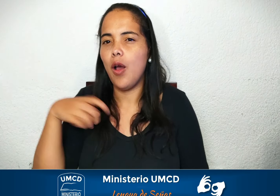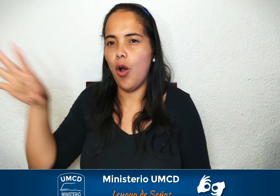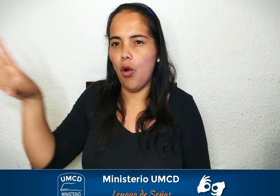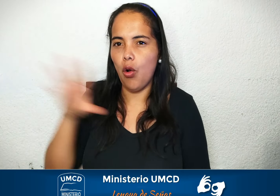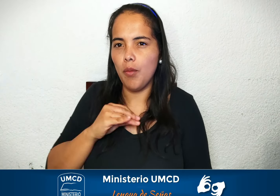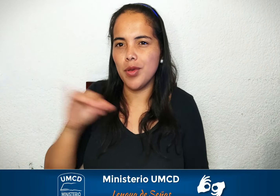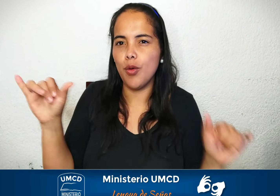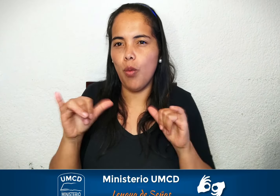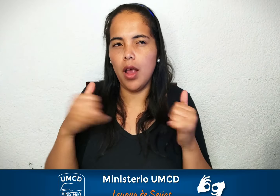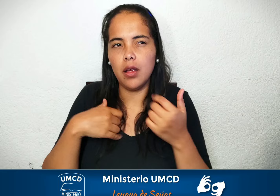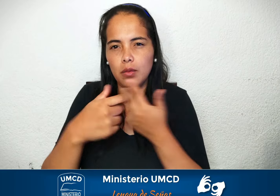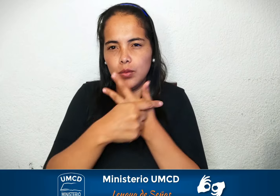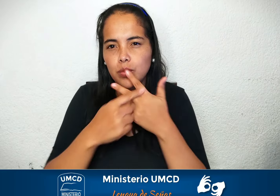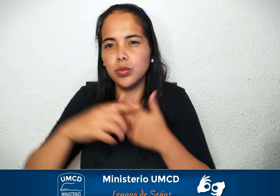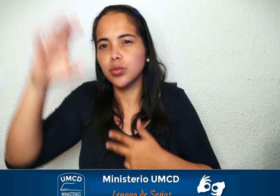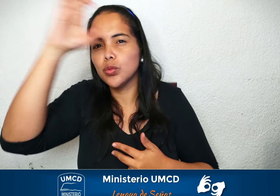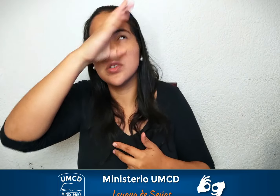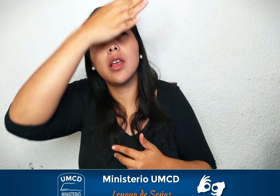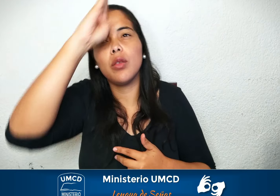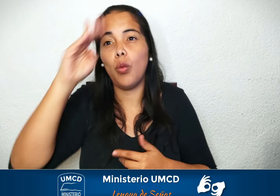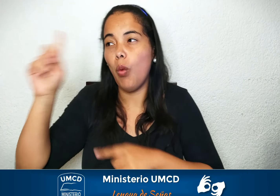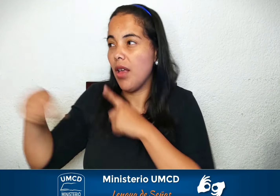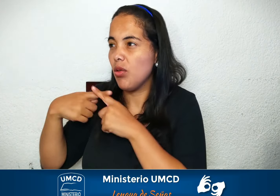pongan en duda o nos